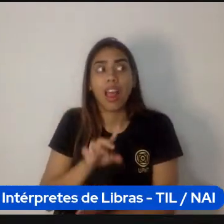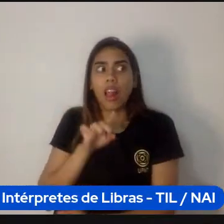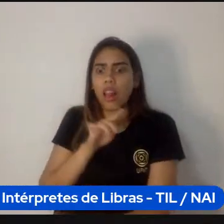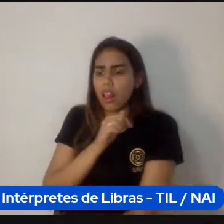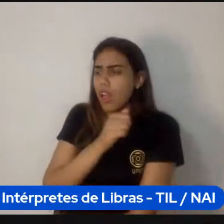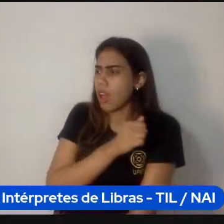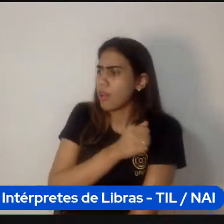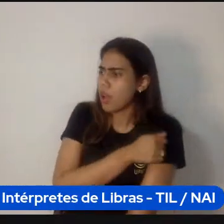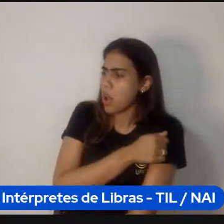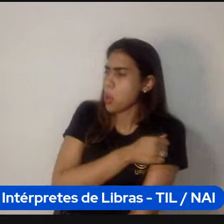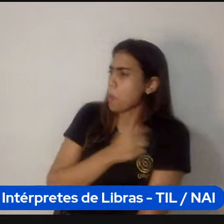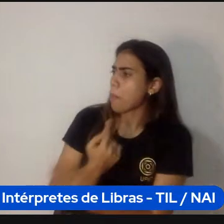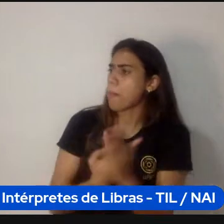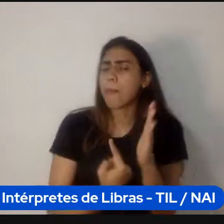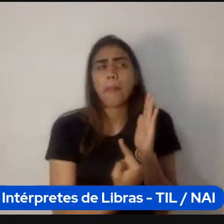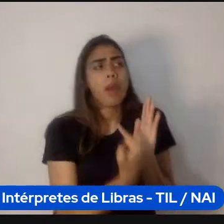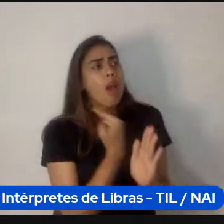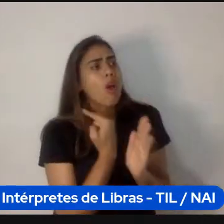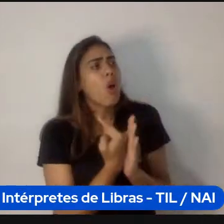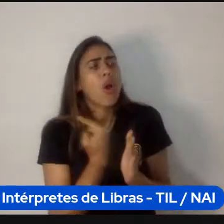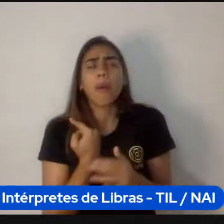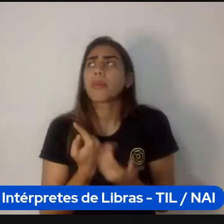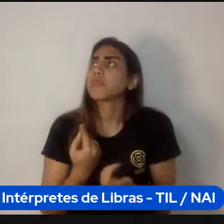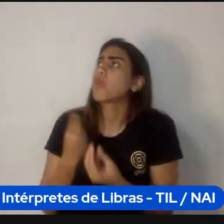tal. Enfim, eu acho que é isso, gente.